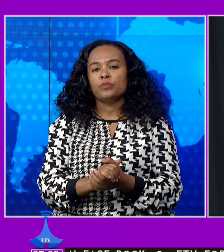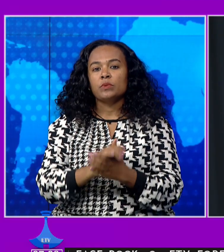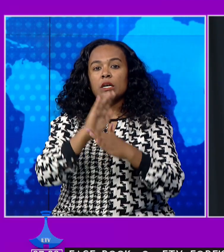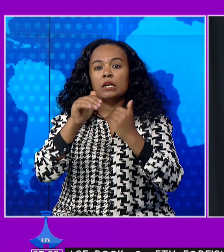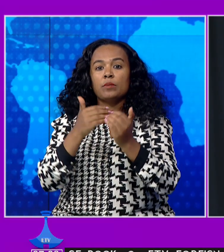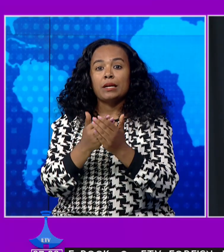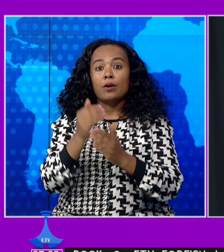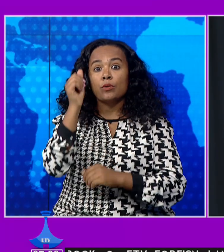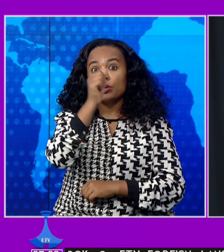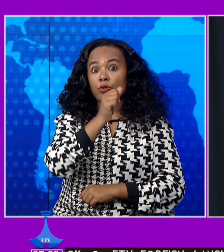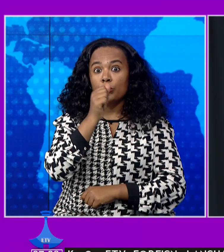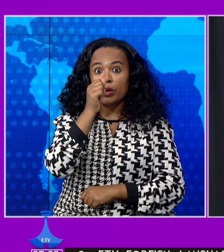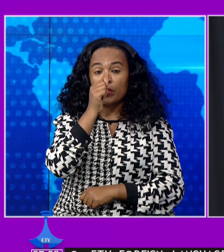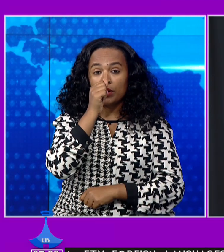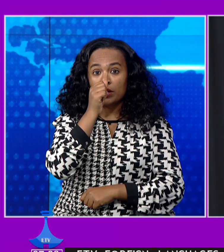ለመላው ኢትዮጵያዊ